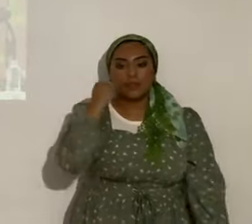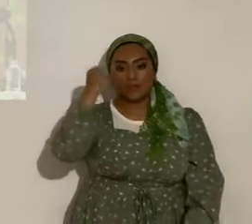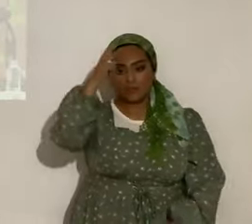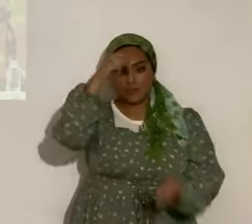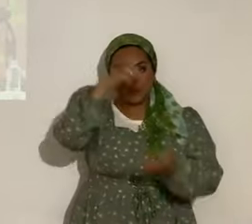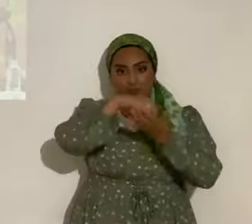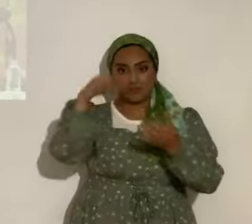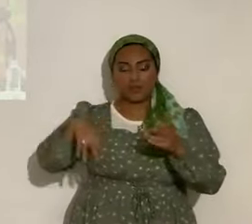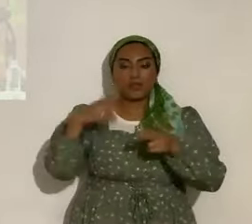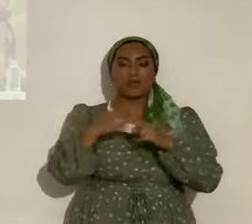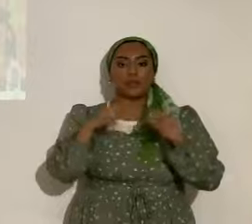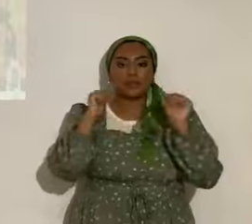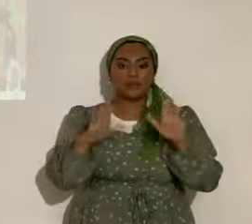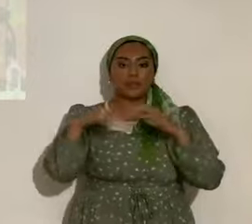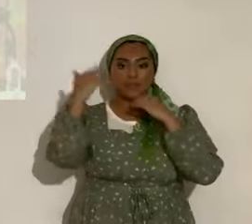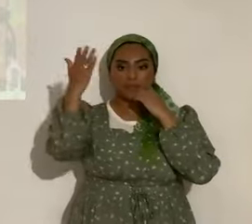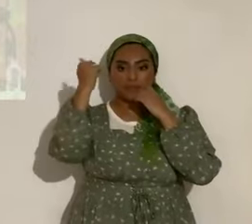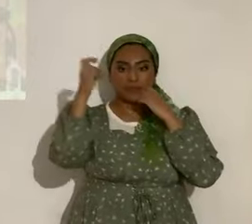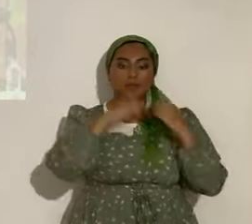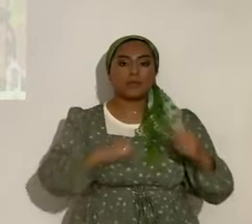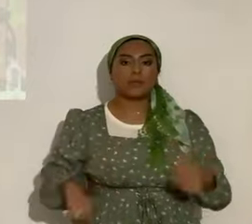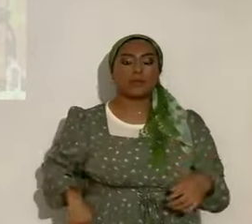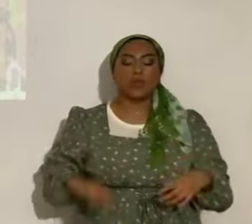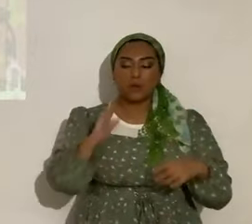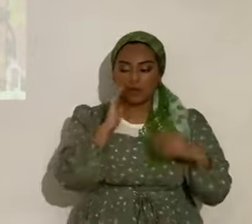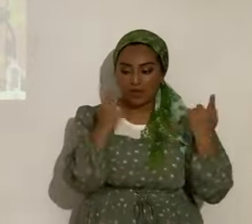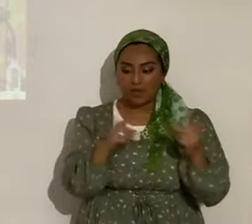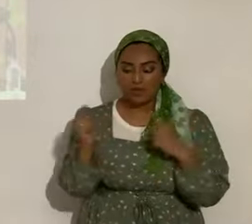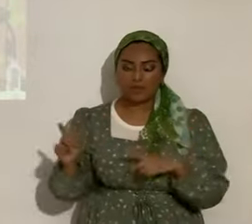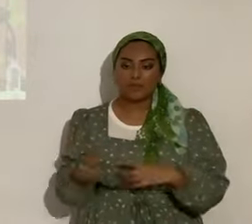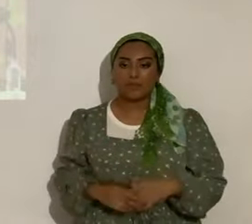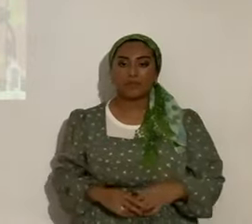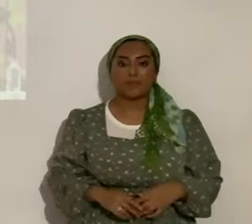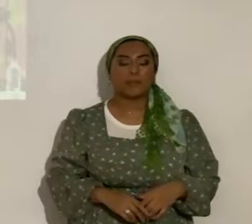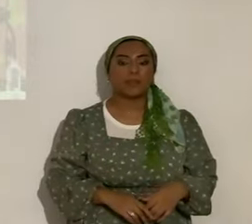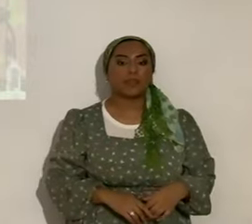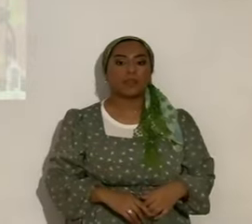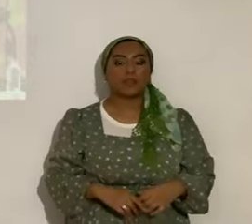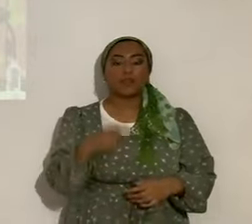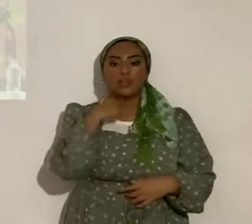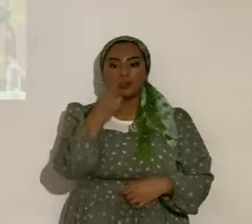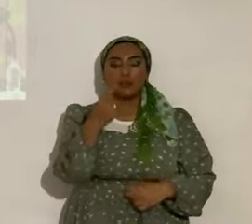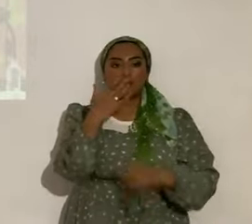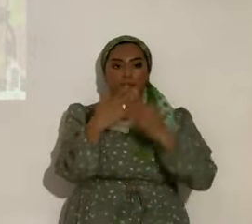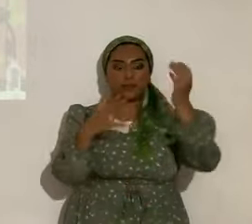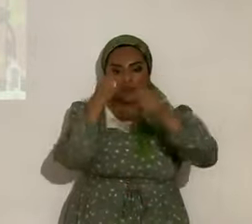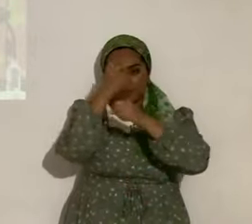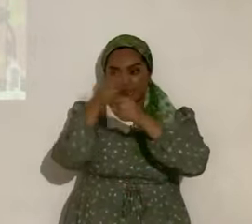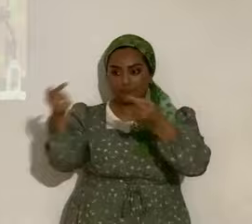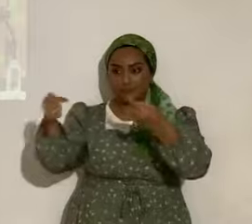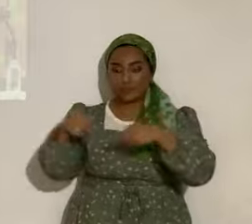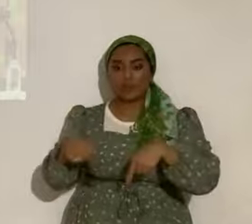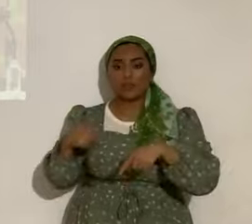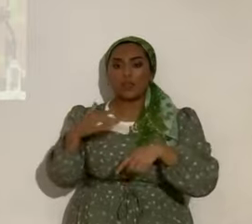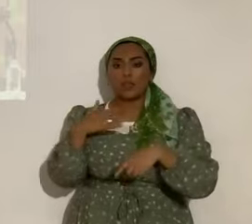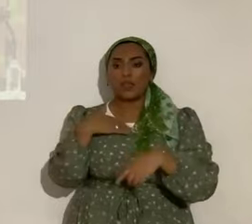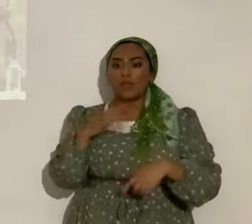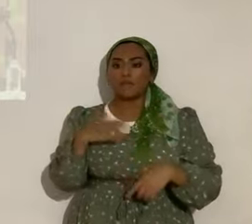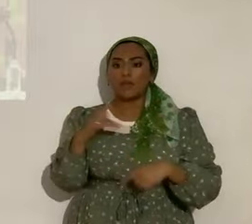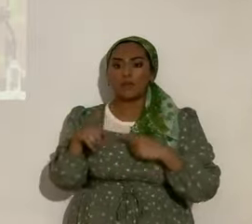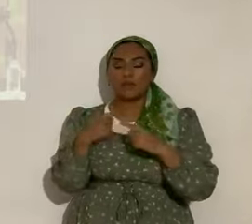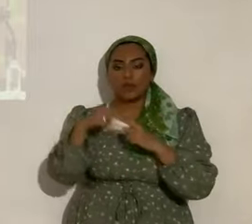en el repetido de Yahshua Mashiach, así será. Les decía de los hermanos que vinieron con demonios de depresión, yo inclusive sentí